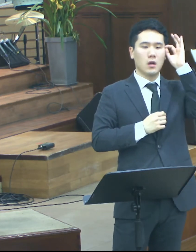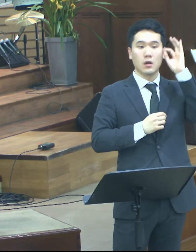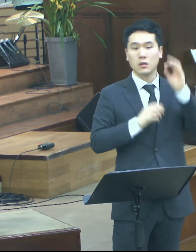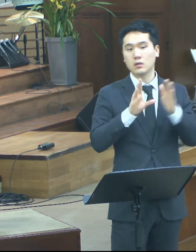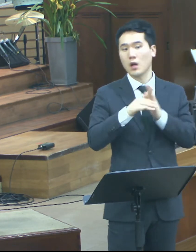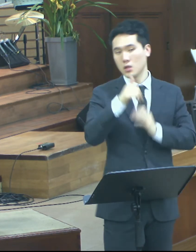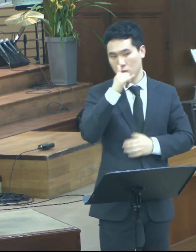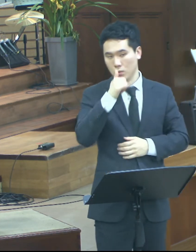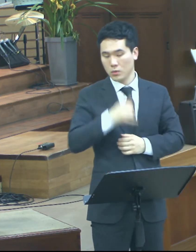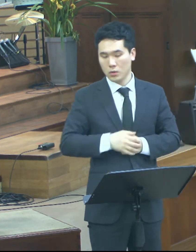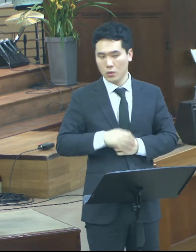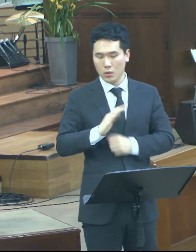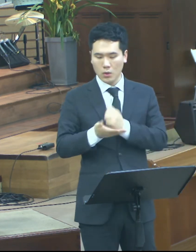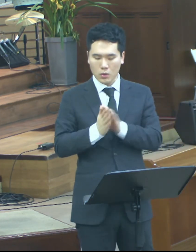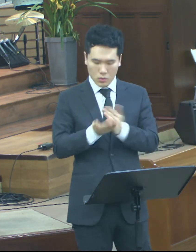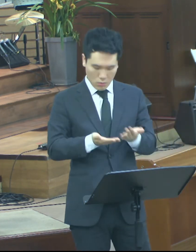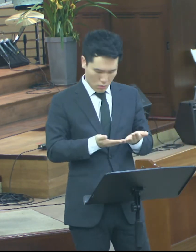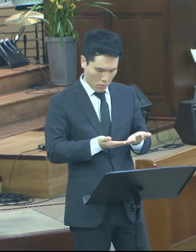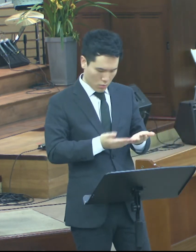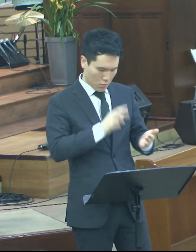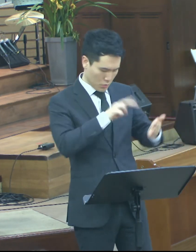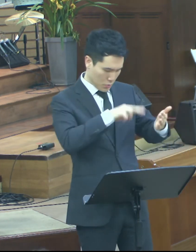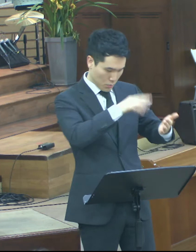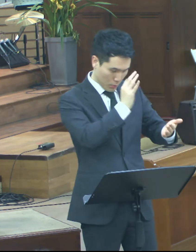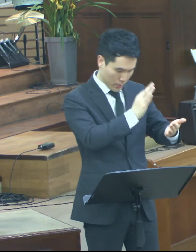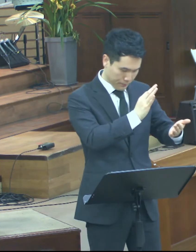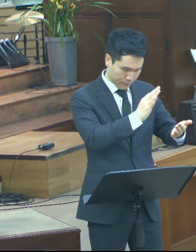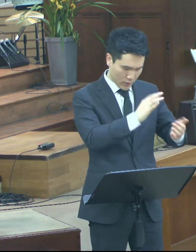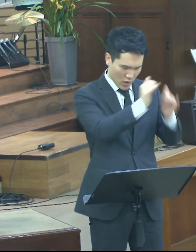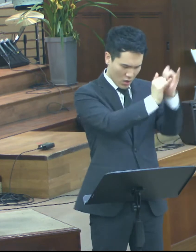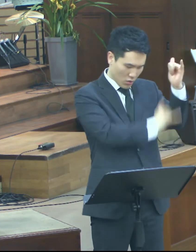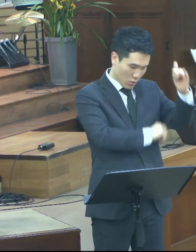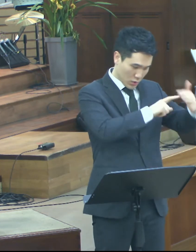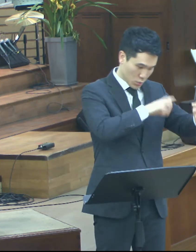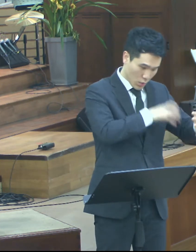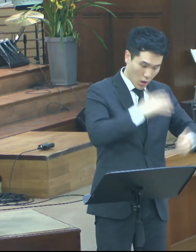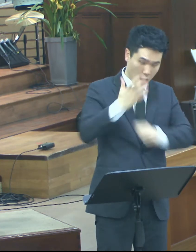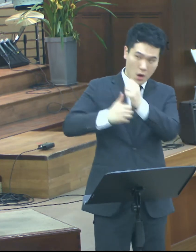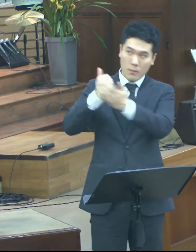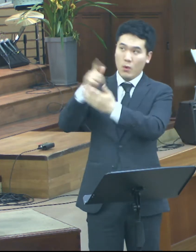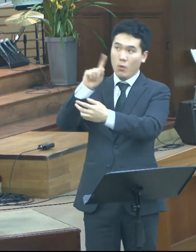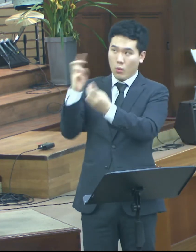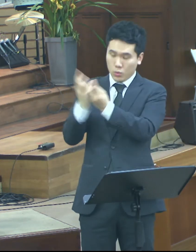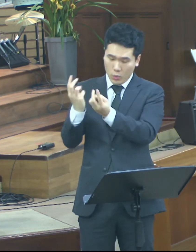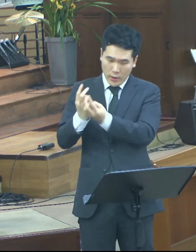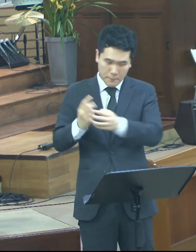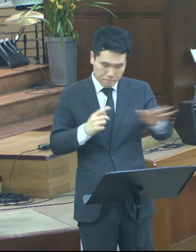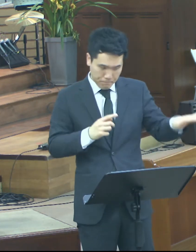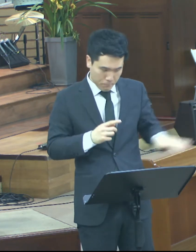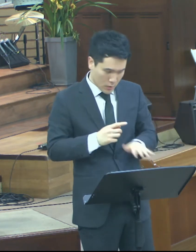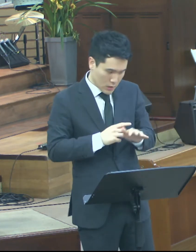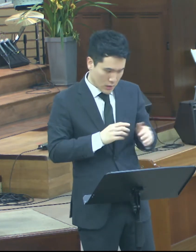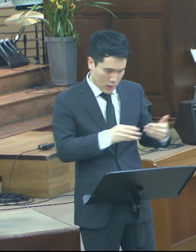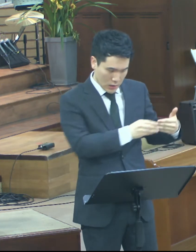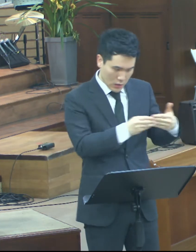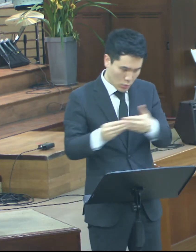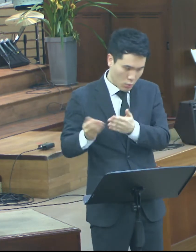역사 속에 하나님이 어떻게 일하셨는가를 추격해서 보여주기 때문에 이 신령한 말씀을 계속 가까이 하다 보면 구원에